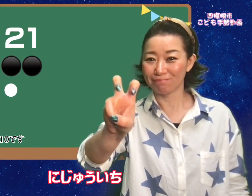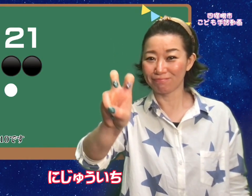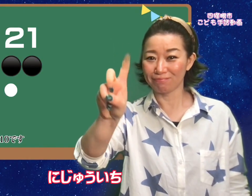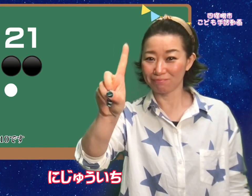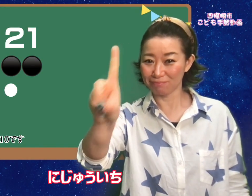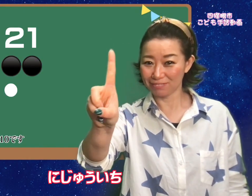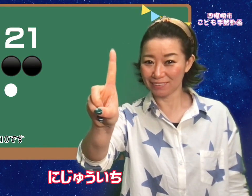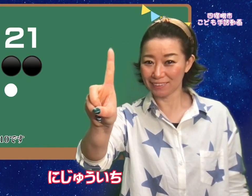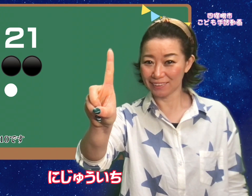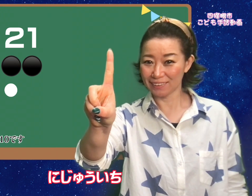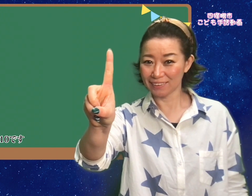21、